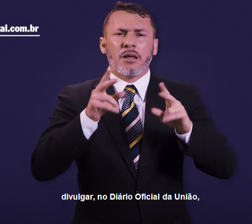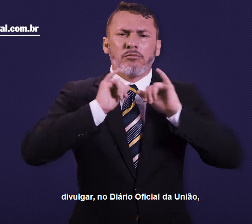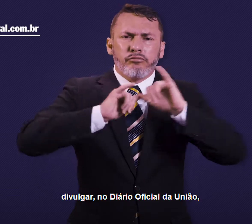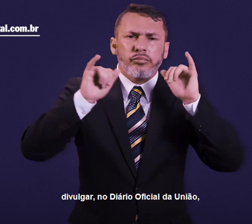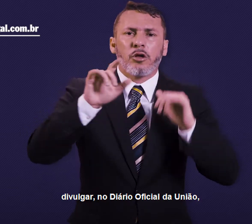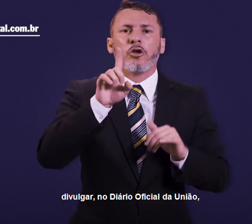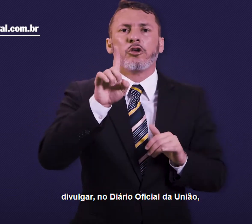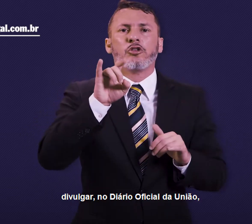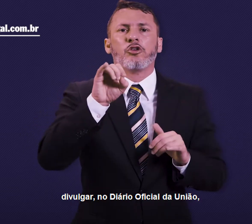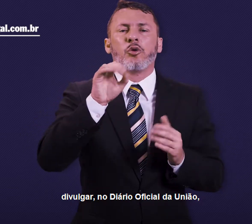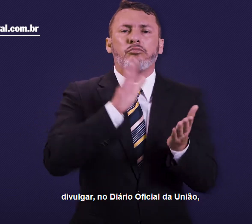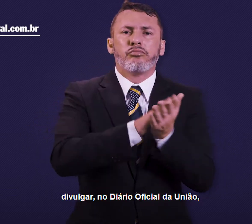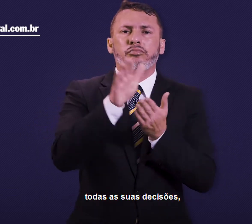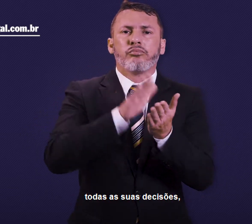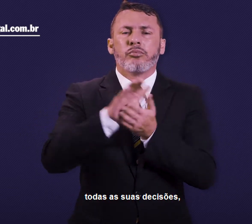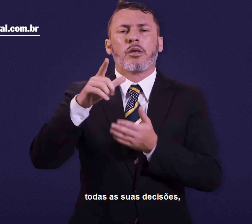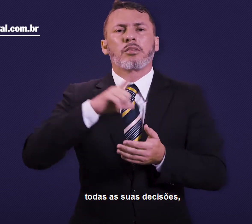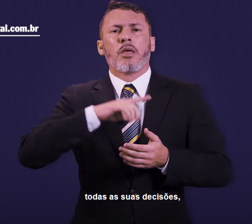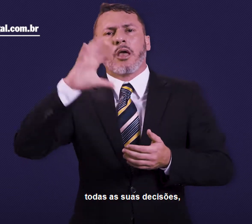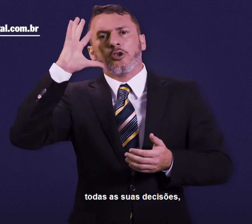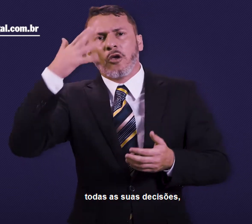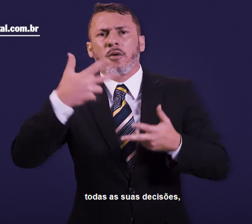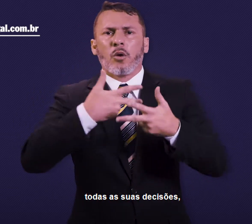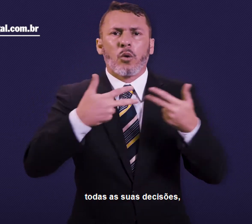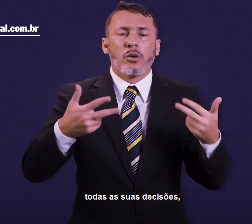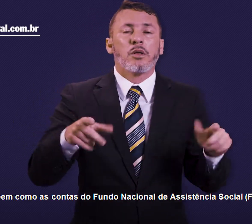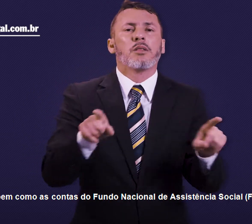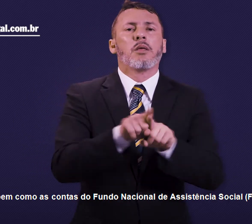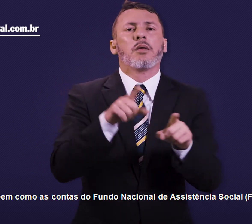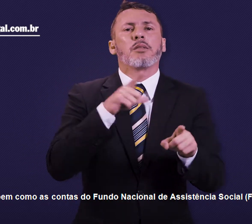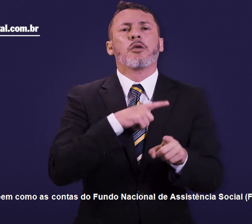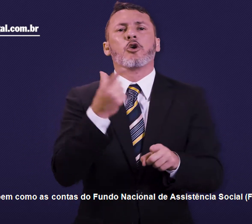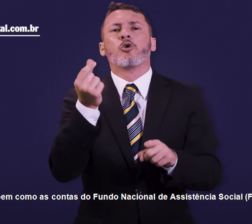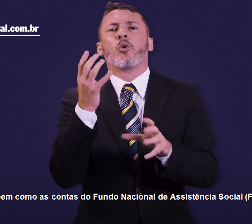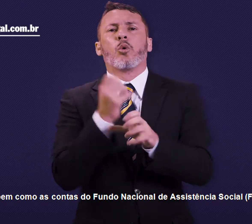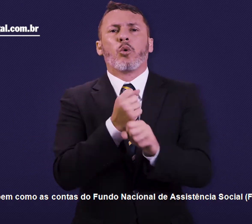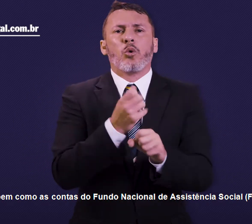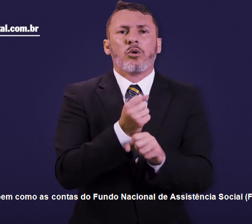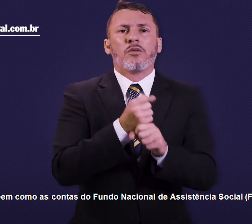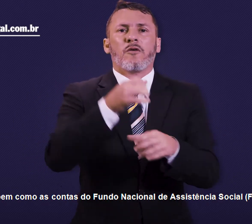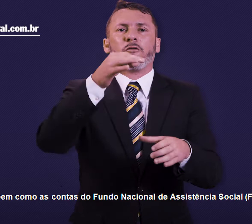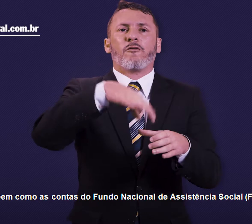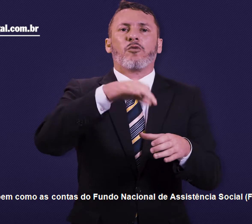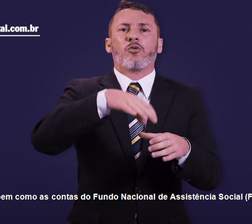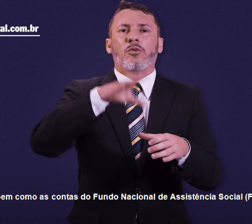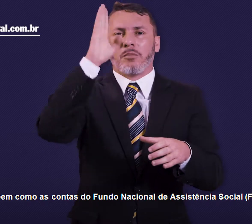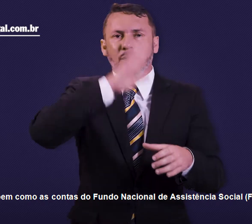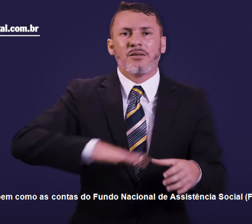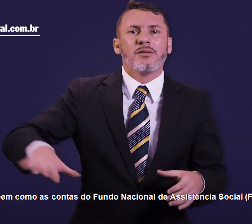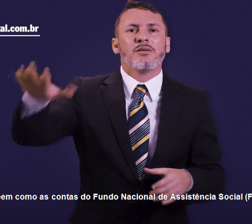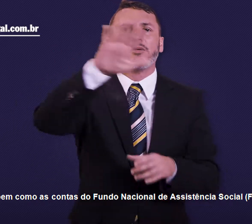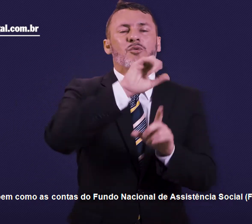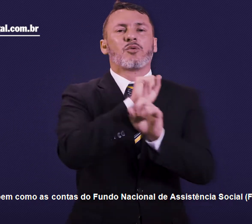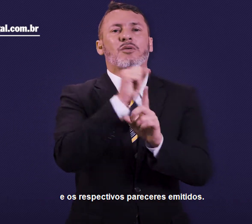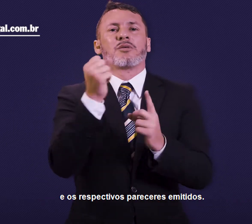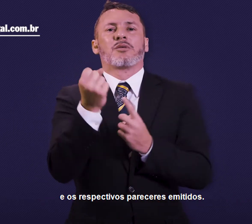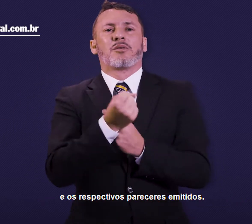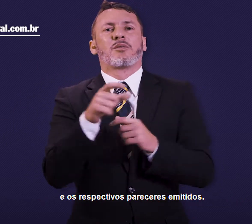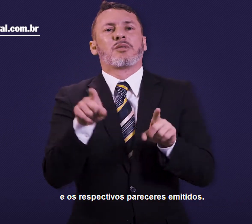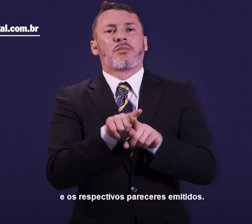Diário Oficial da União todas as suas decisões, bem como as contas do Fundo Nacional de Assistência Social e os